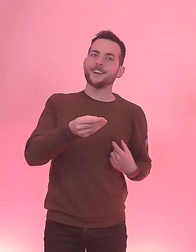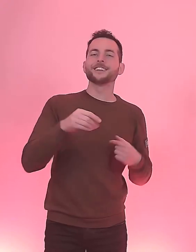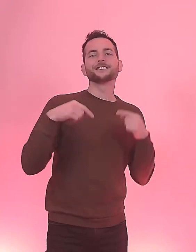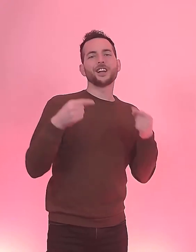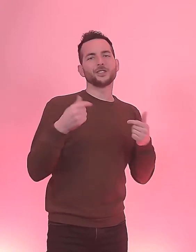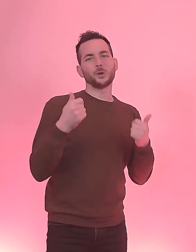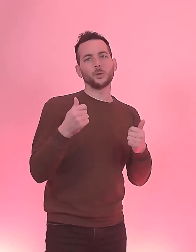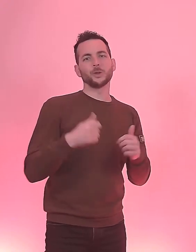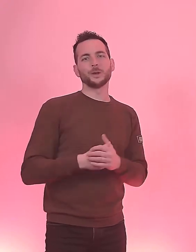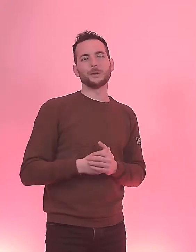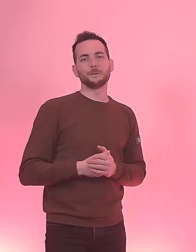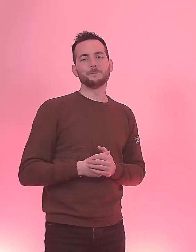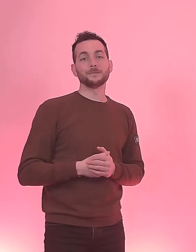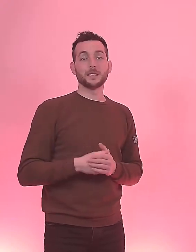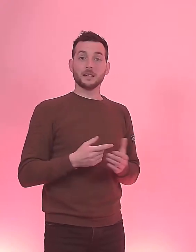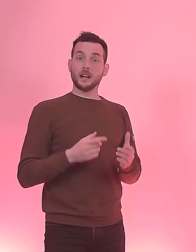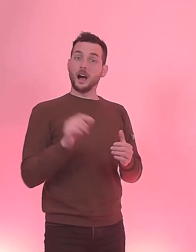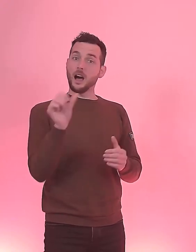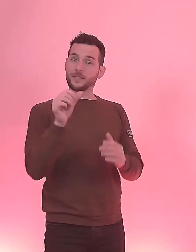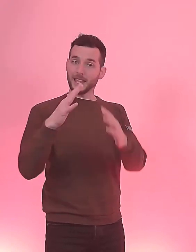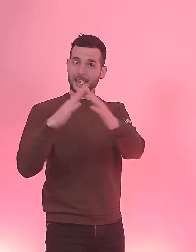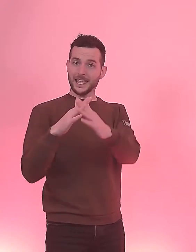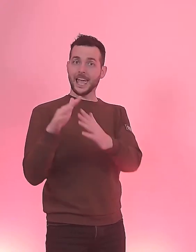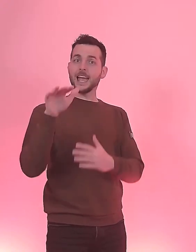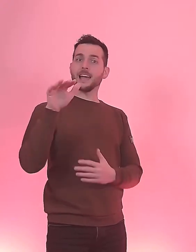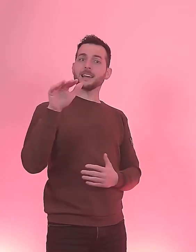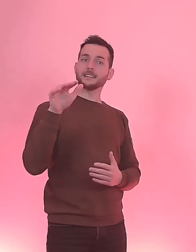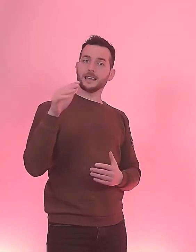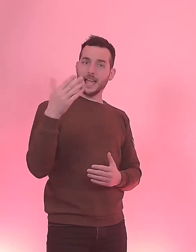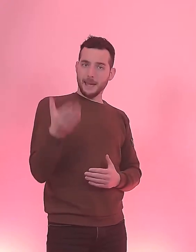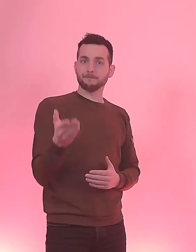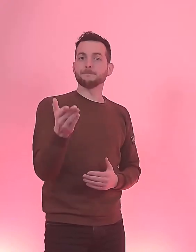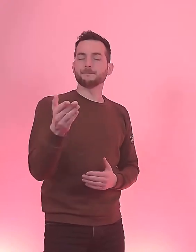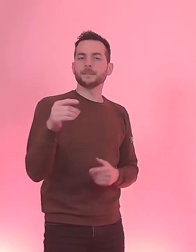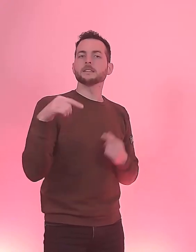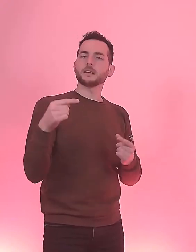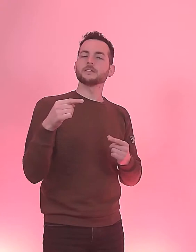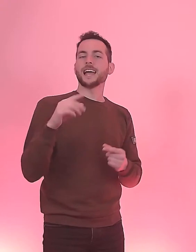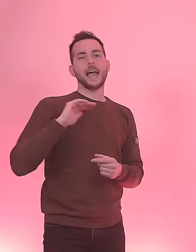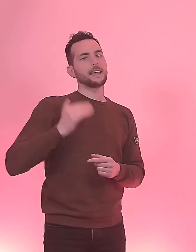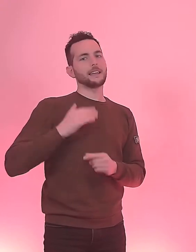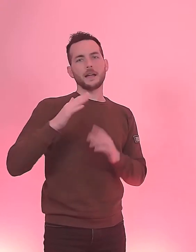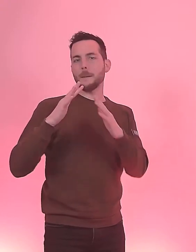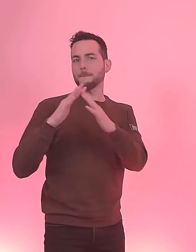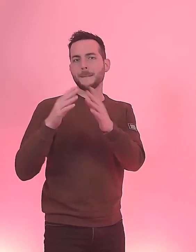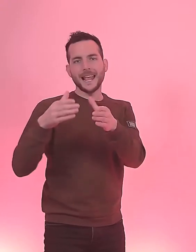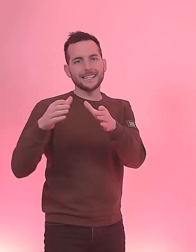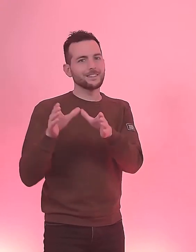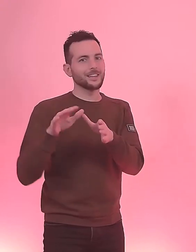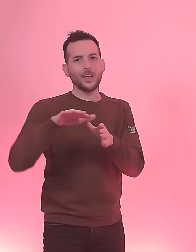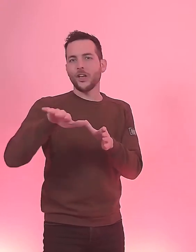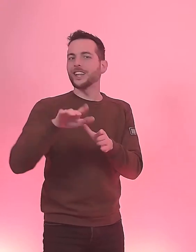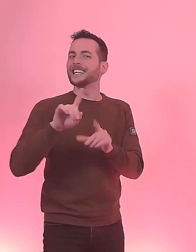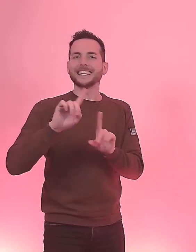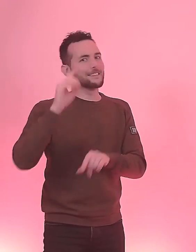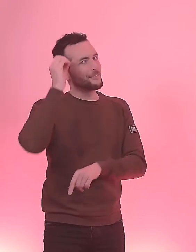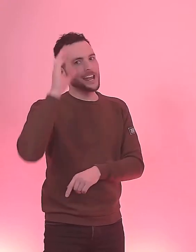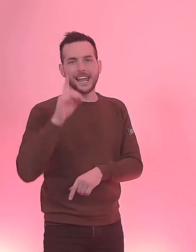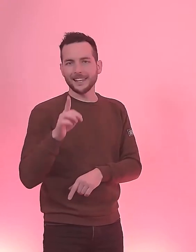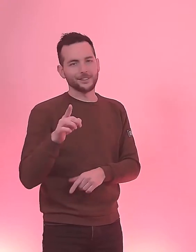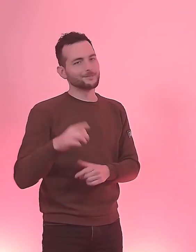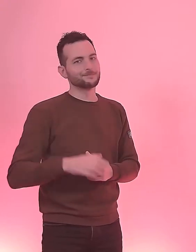betrokken zijn bij een andere kerk dan wil ik je ook vragen om je eigen gemeente hier in niet te vergeten vanavond